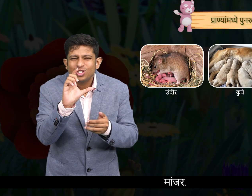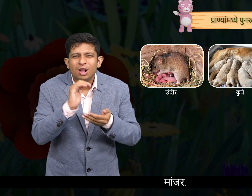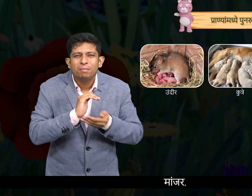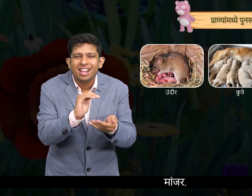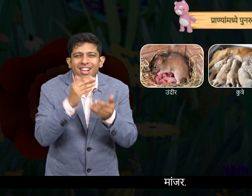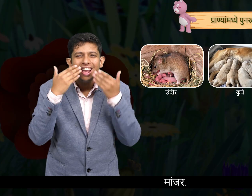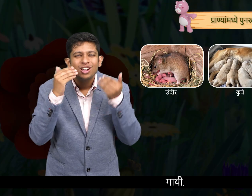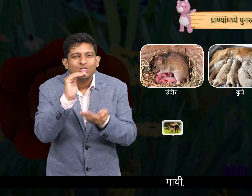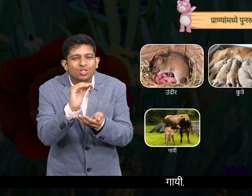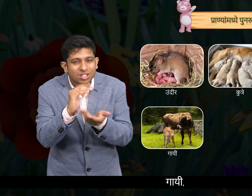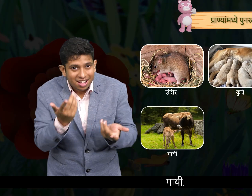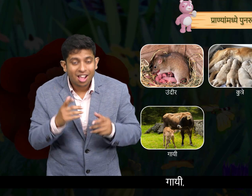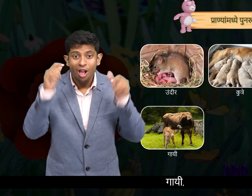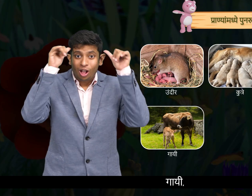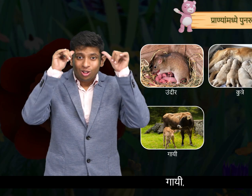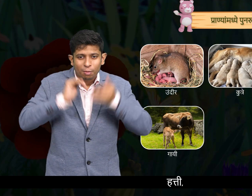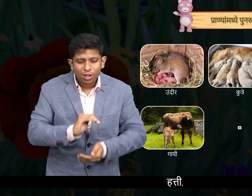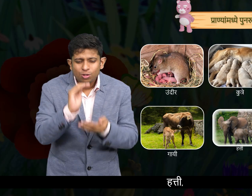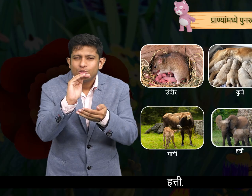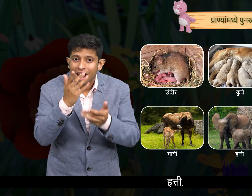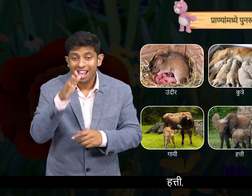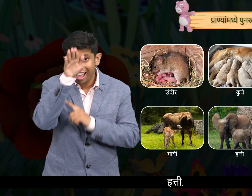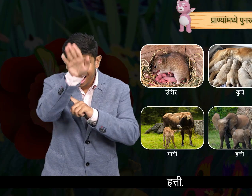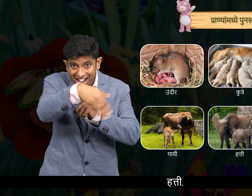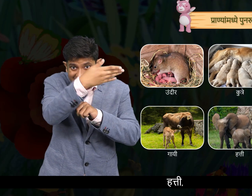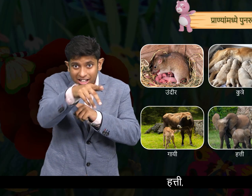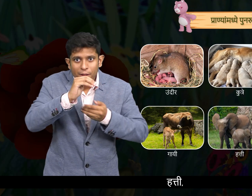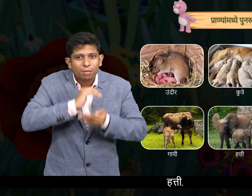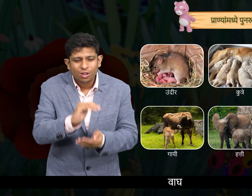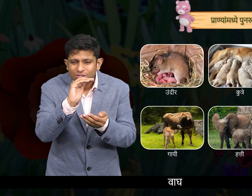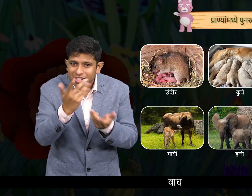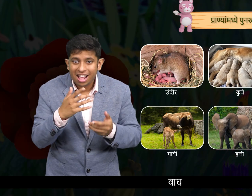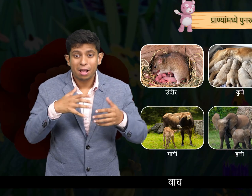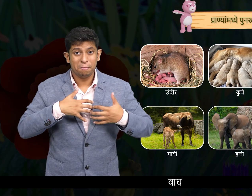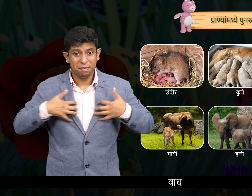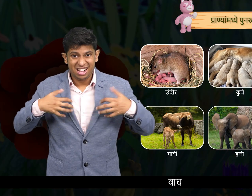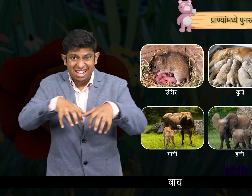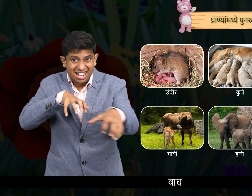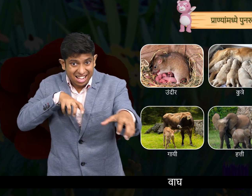मांजर, गायी, हत्ती, वाघ